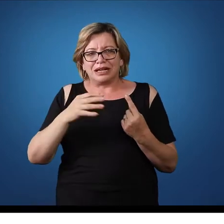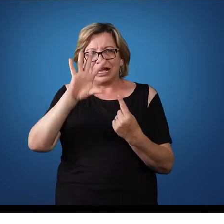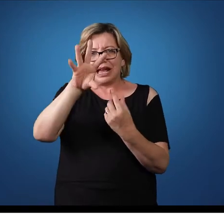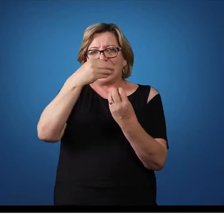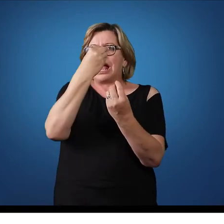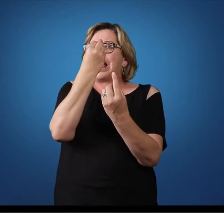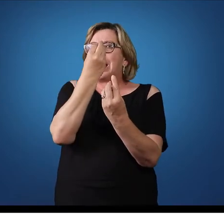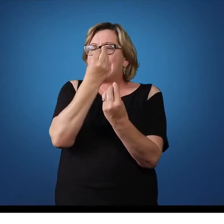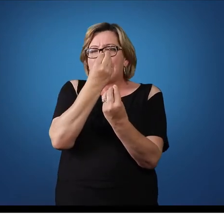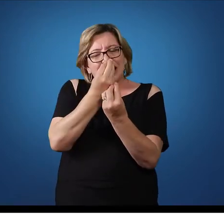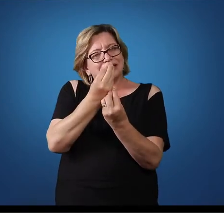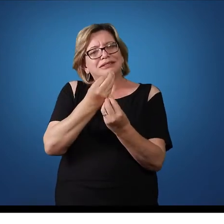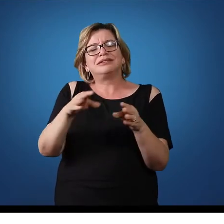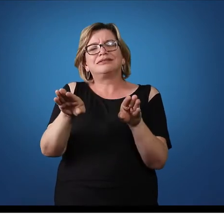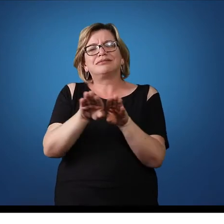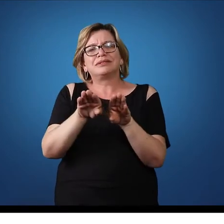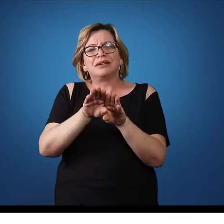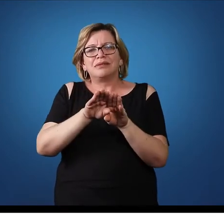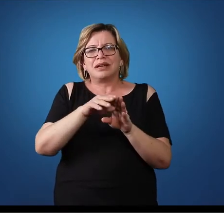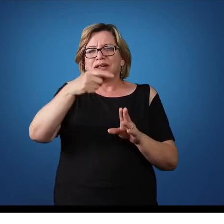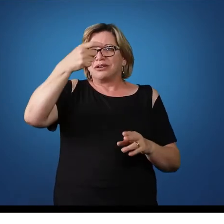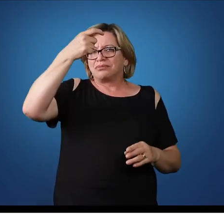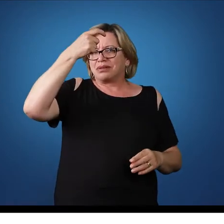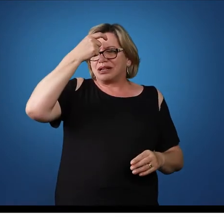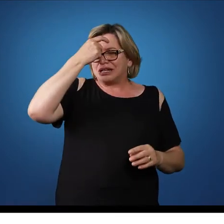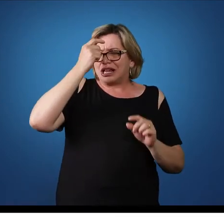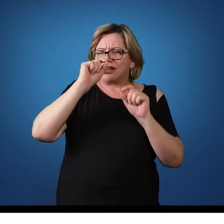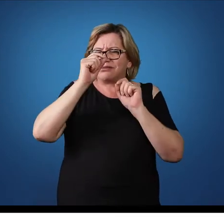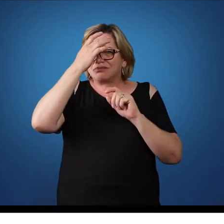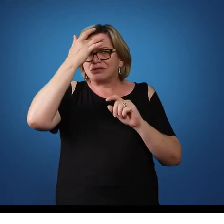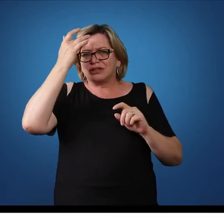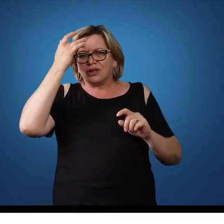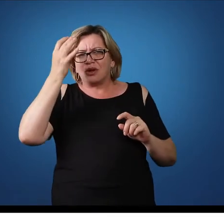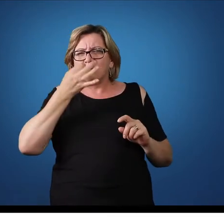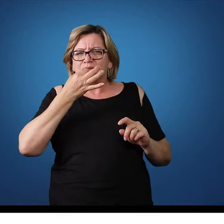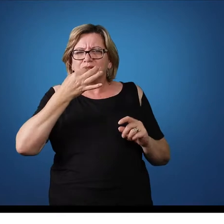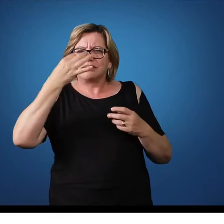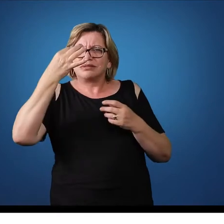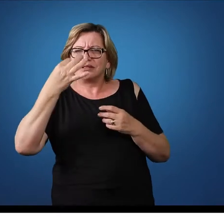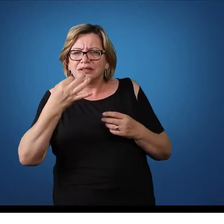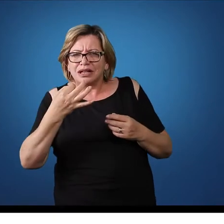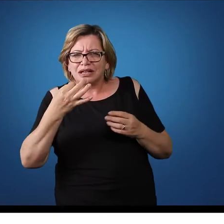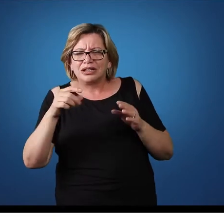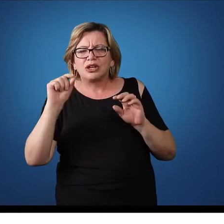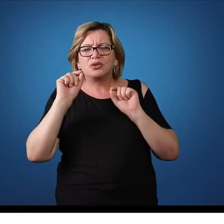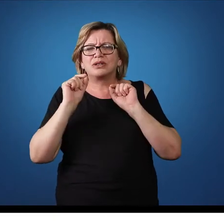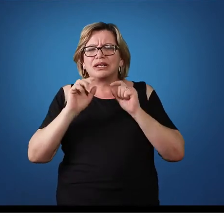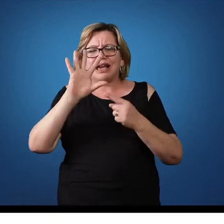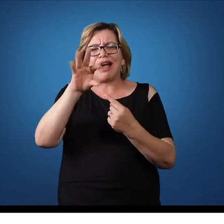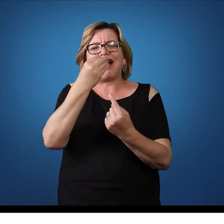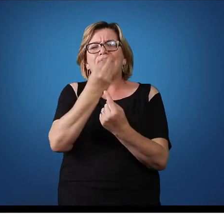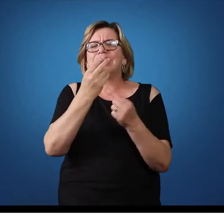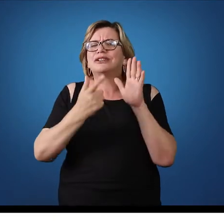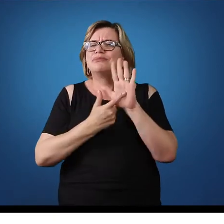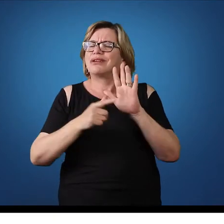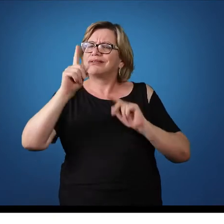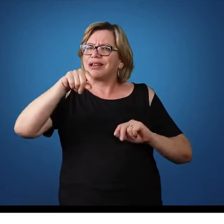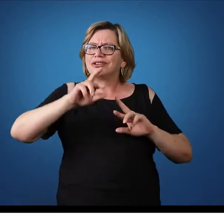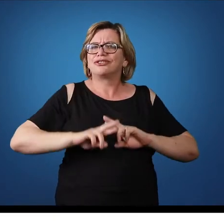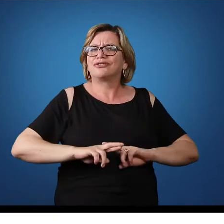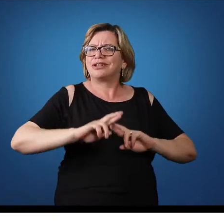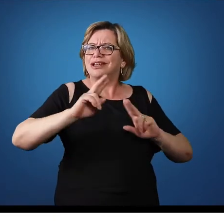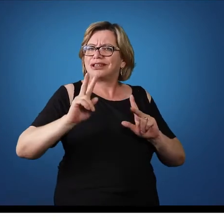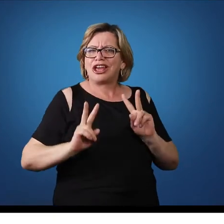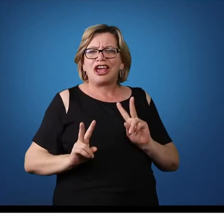moralidade, aquilo que as pessoas acham que é certo e aquilo que é retratado na obra de arte são duas coisas totalmente distintas e o valor de uma